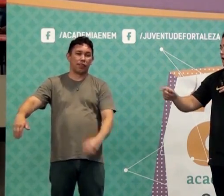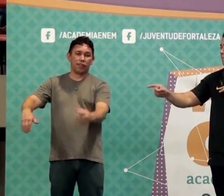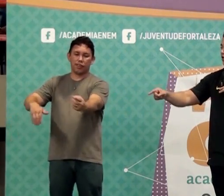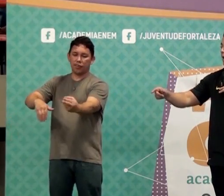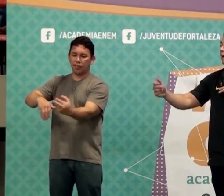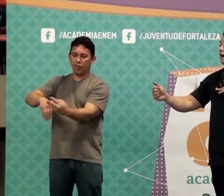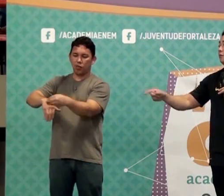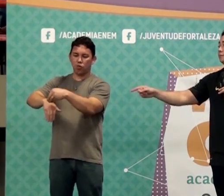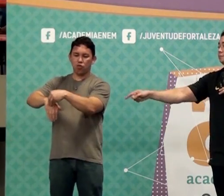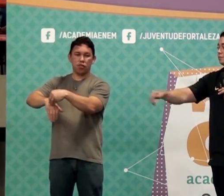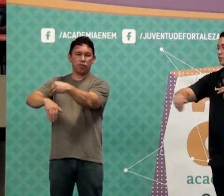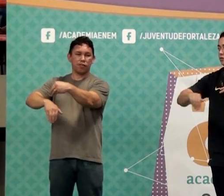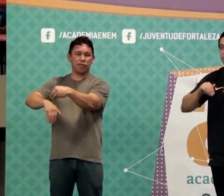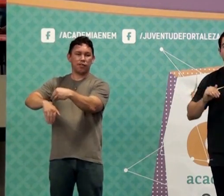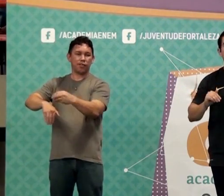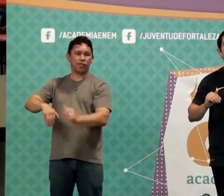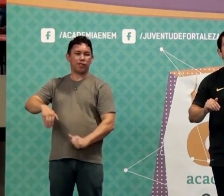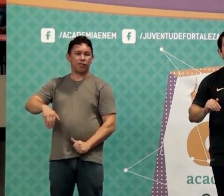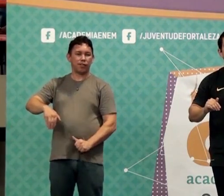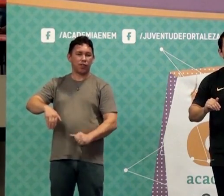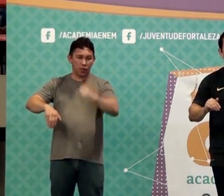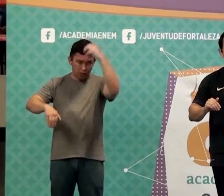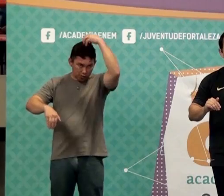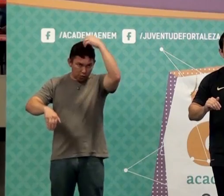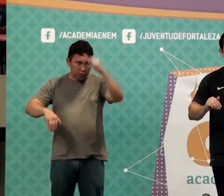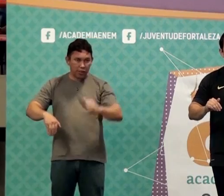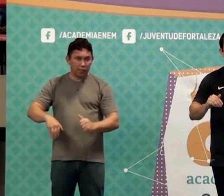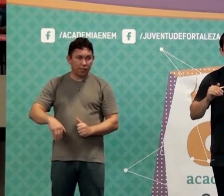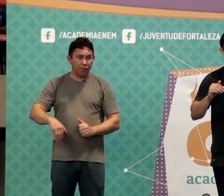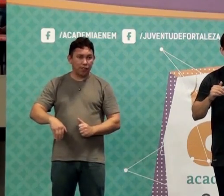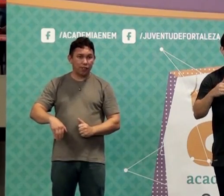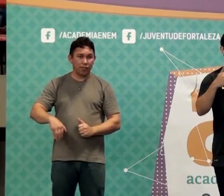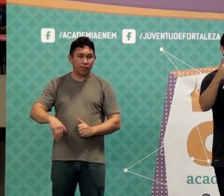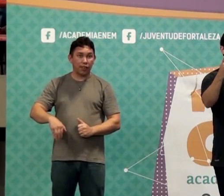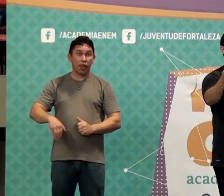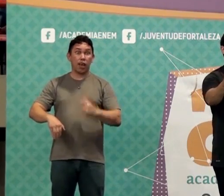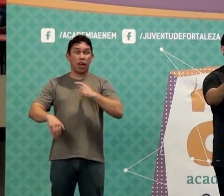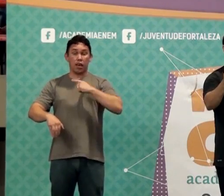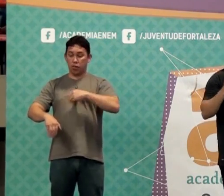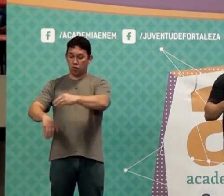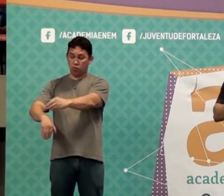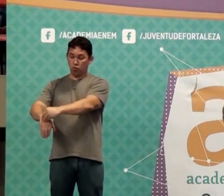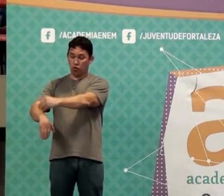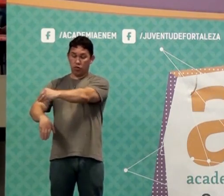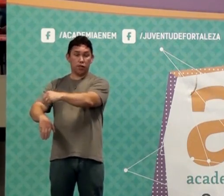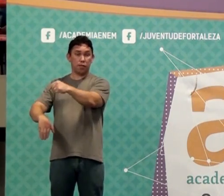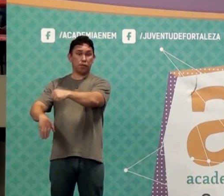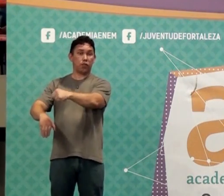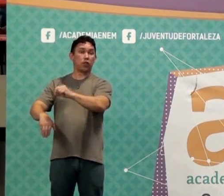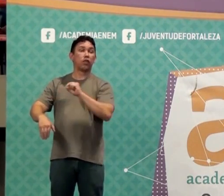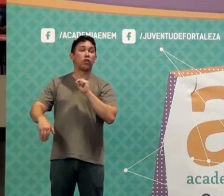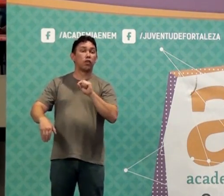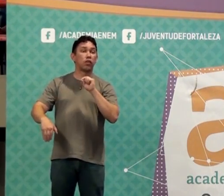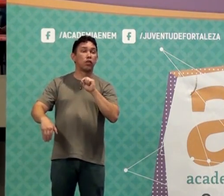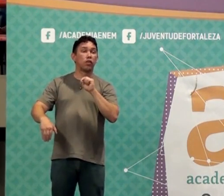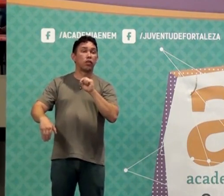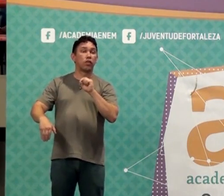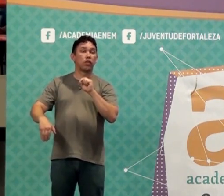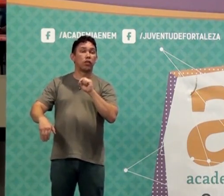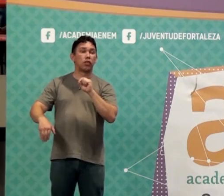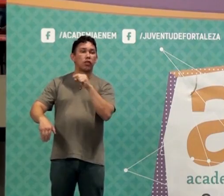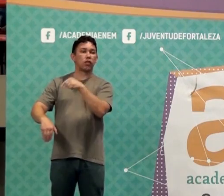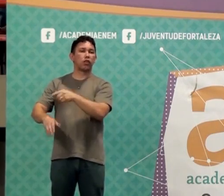certo? Para o Gabriel não ficar constrangido, tá? Você já assistiu algum filme de rei? No dia que você assistiu um filme que tem um nobre, alguma coisa que